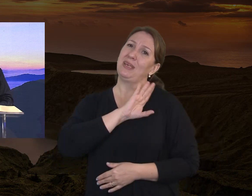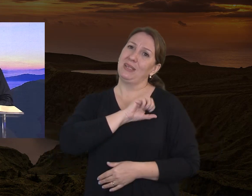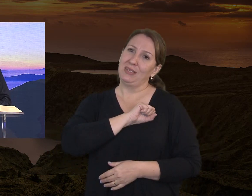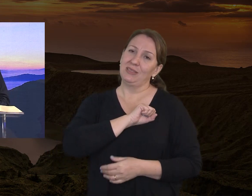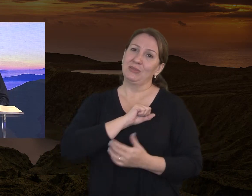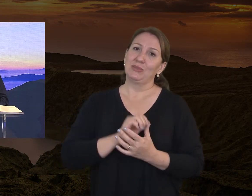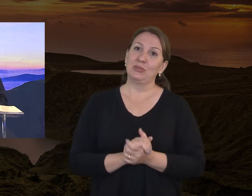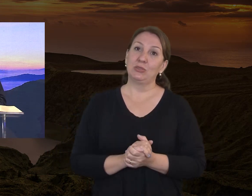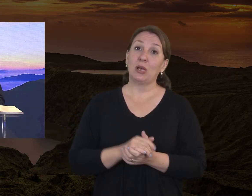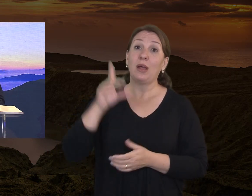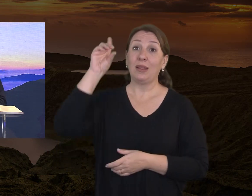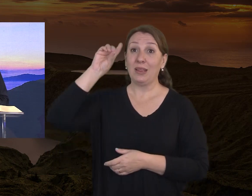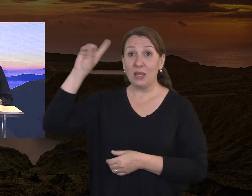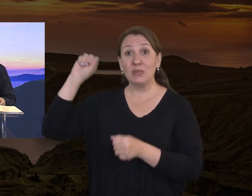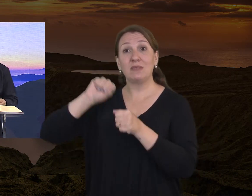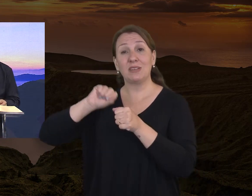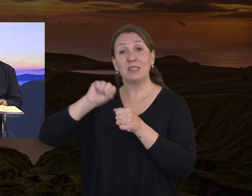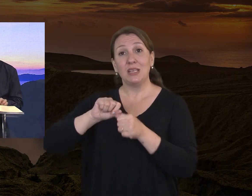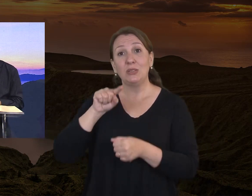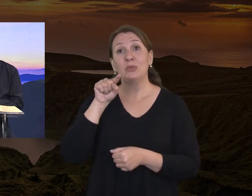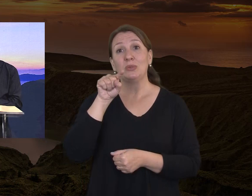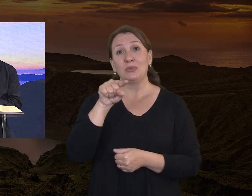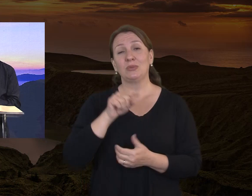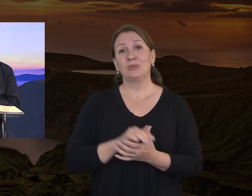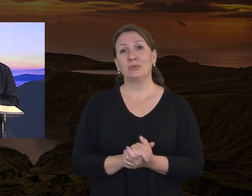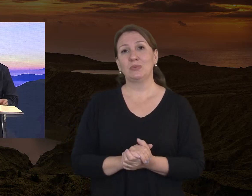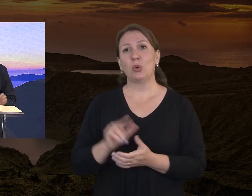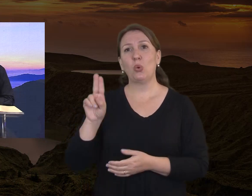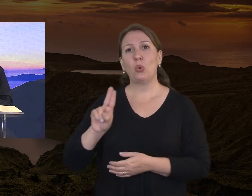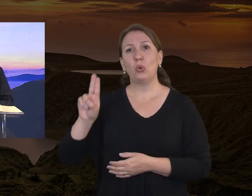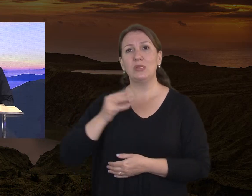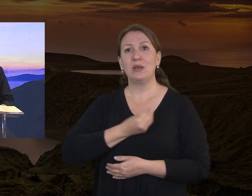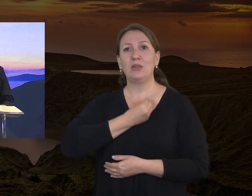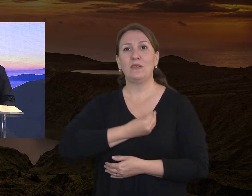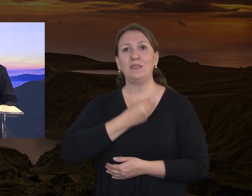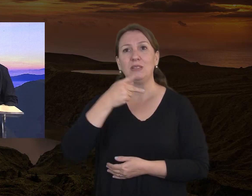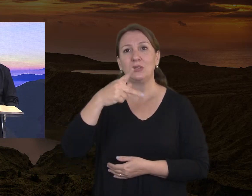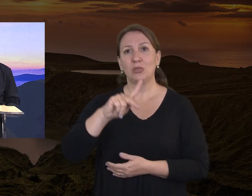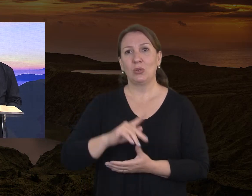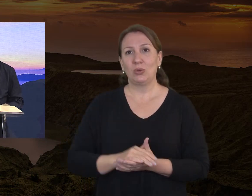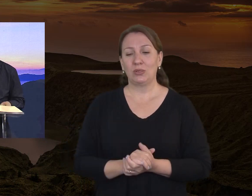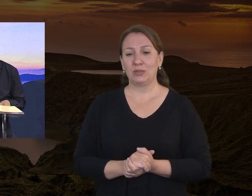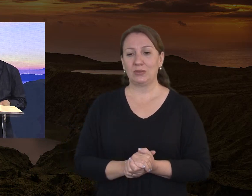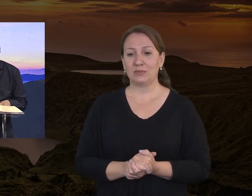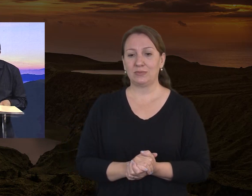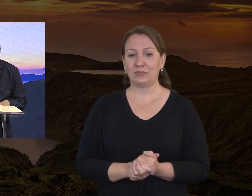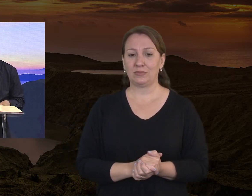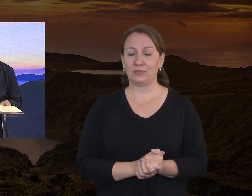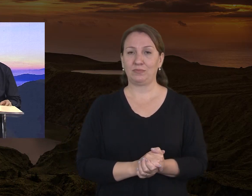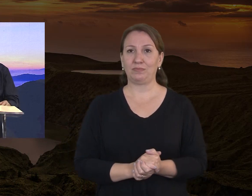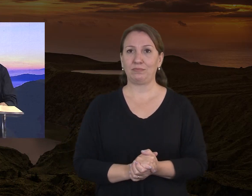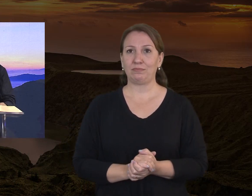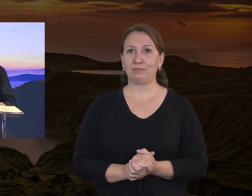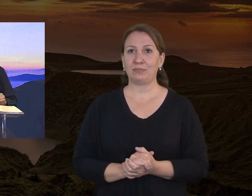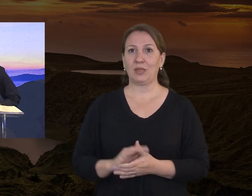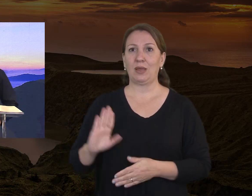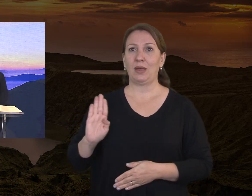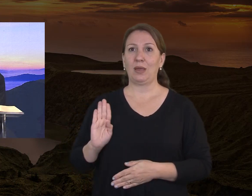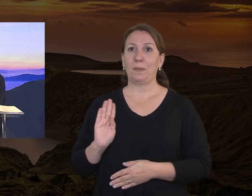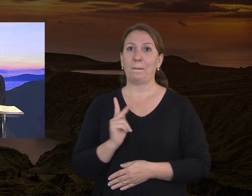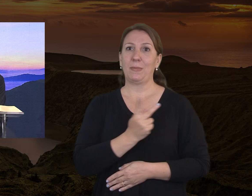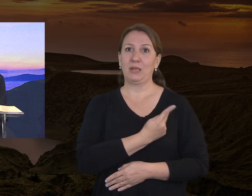está fazendo isso por meio de você. Vamos ler Hebreus 2:9, vai confirmar isso. Hebreus